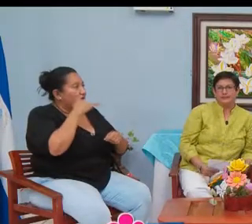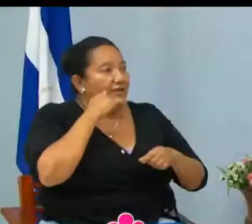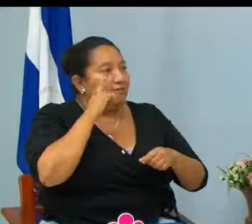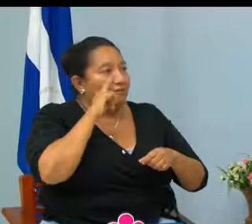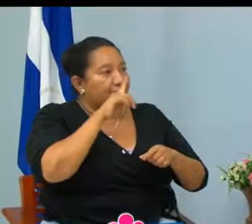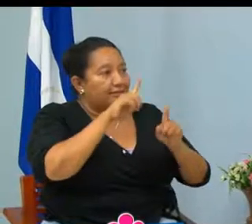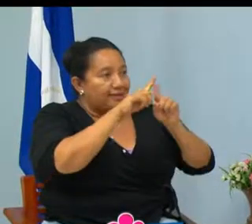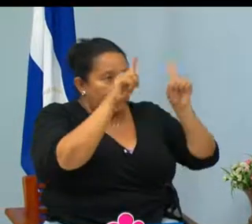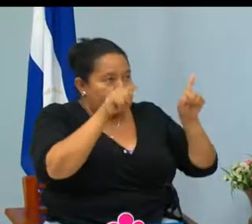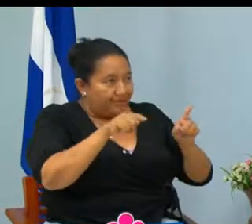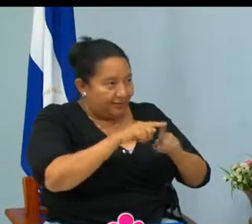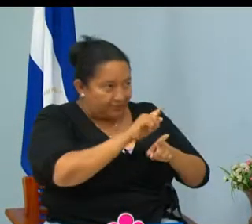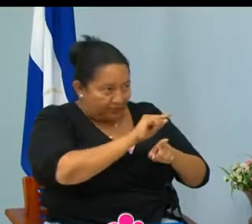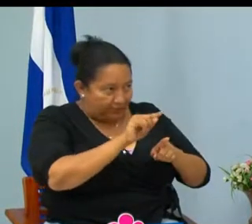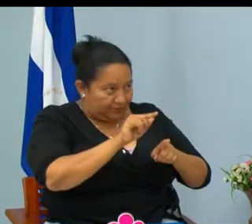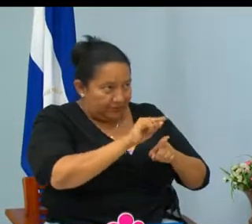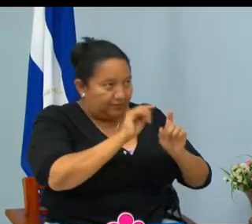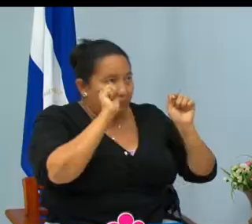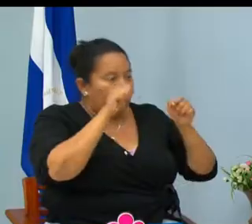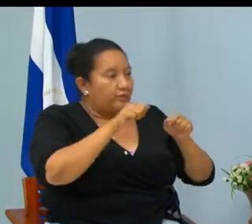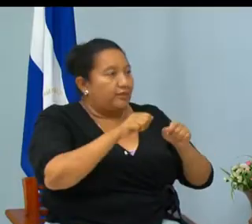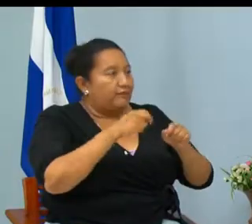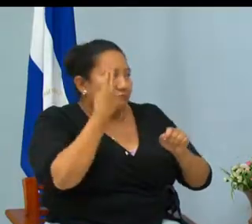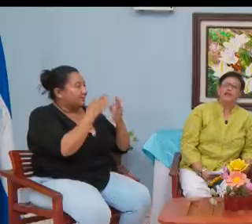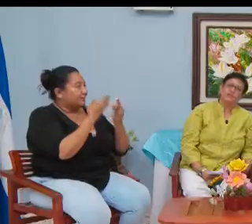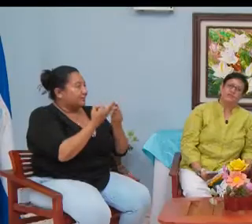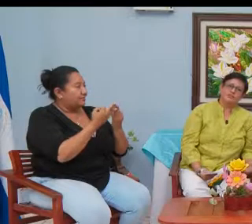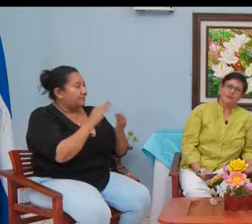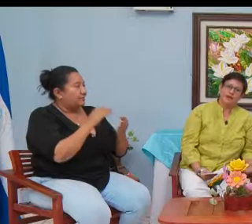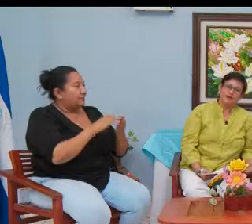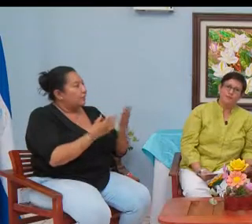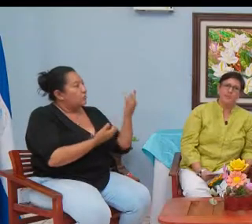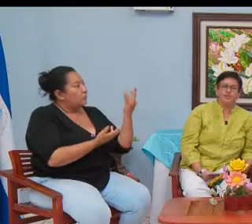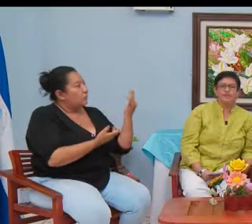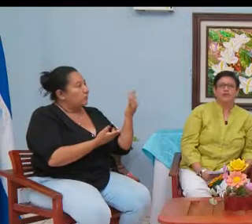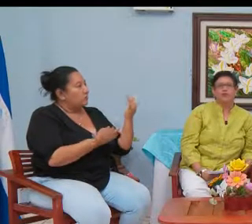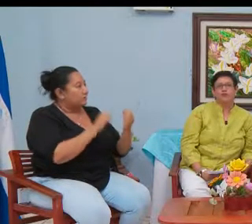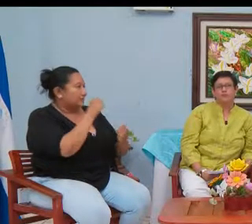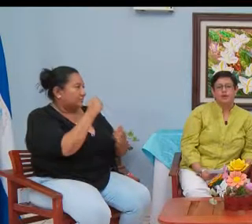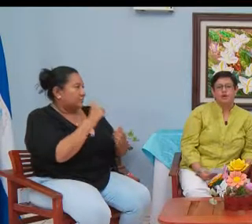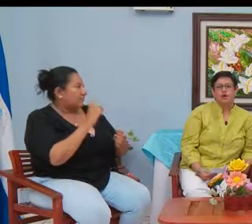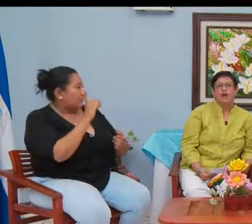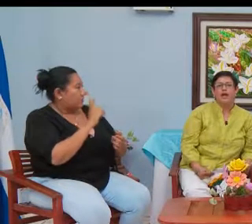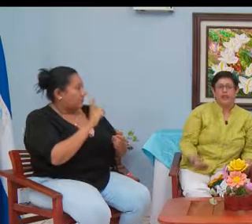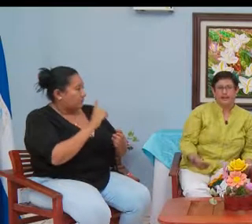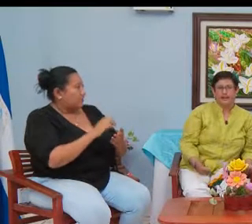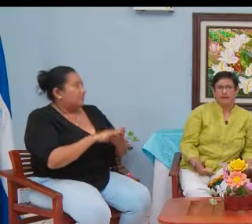aparece en pantalla y así poder hacer sus consultas. Los esperamos los sábados y